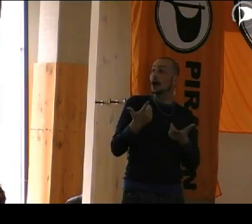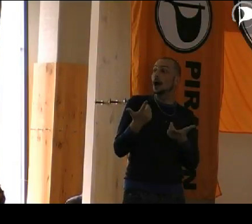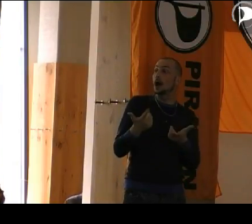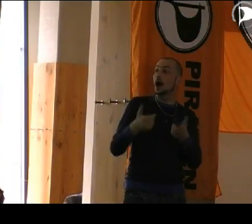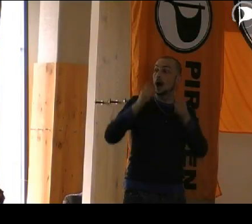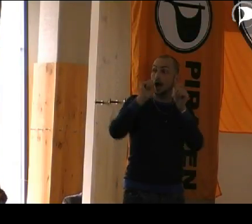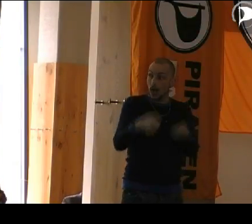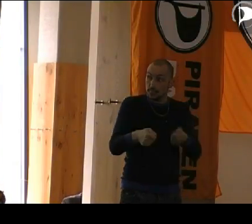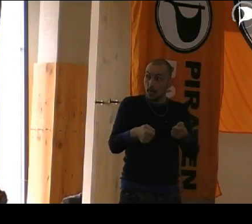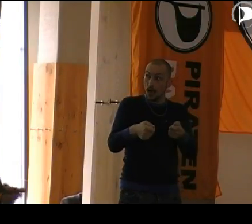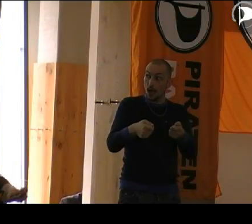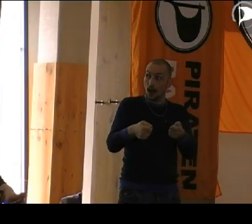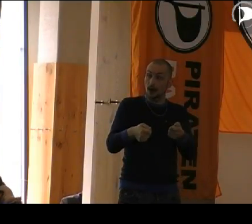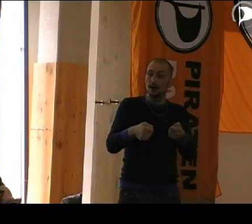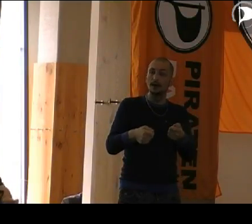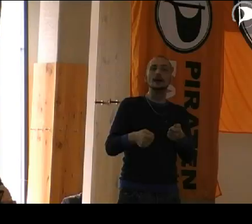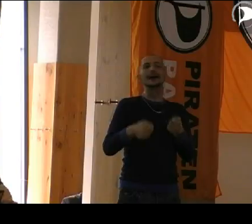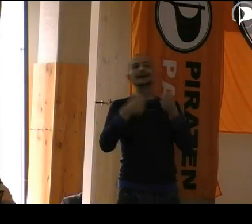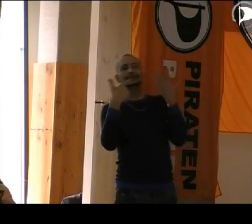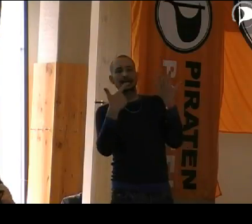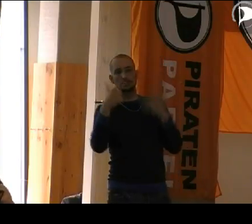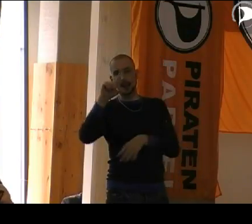für das 7 oder altbau